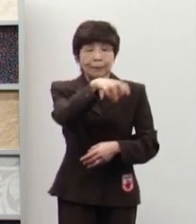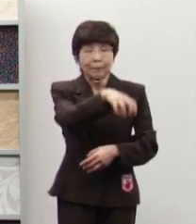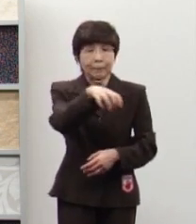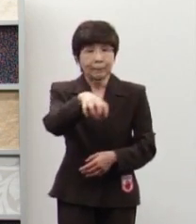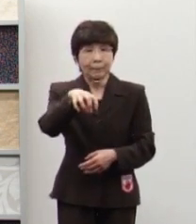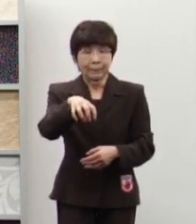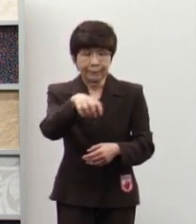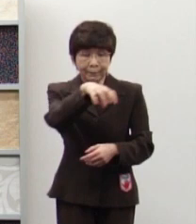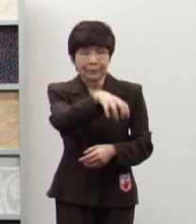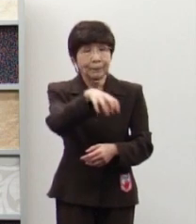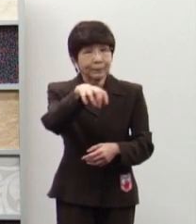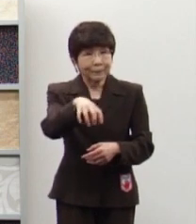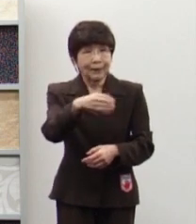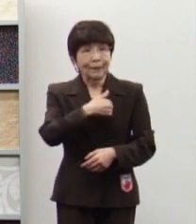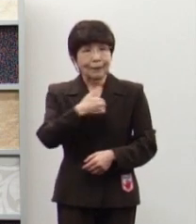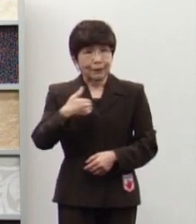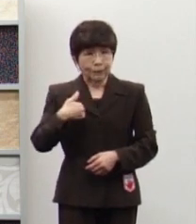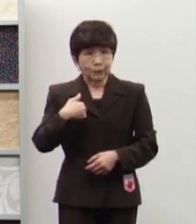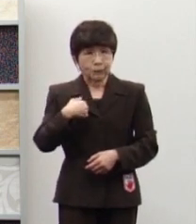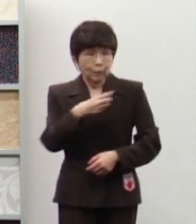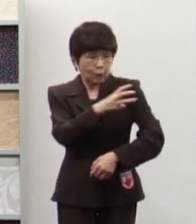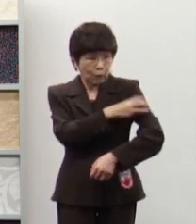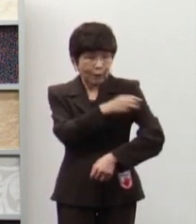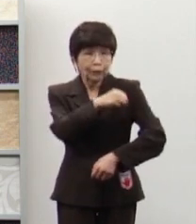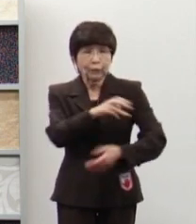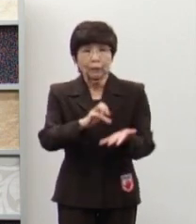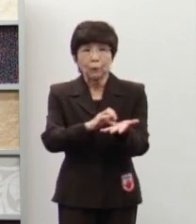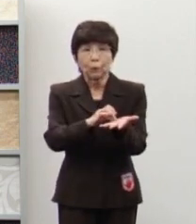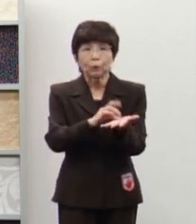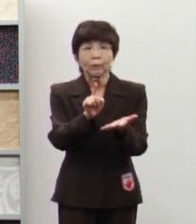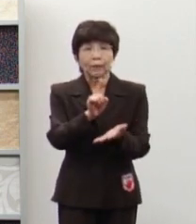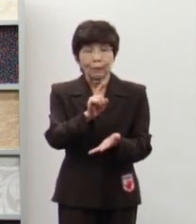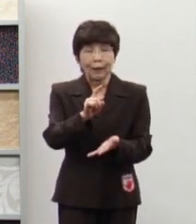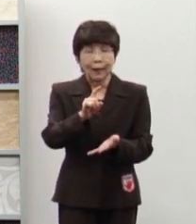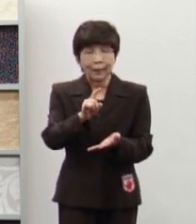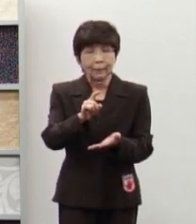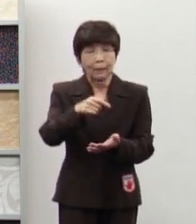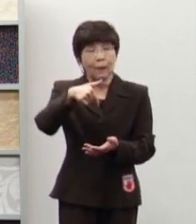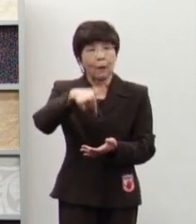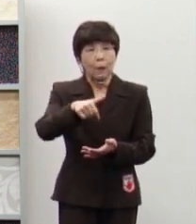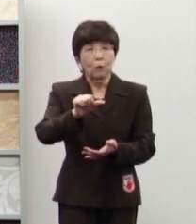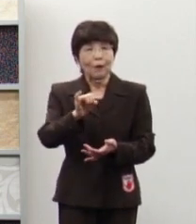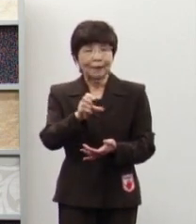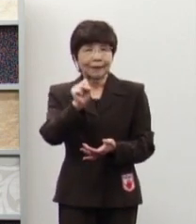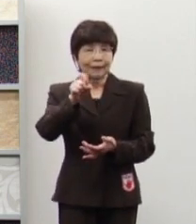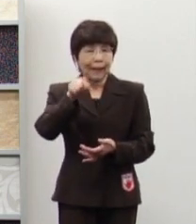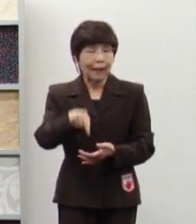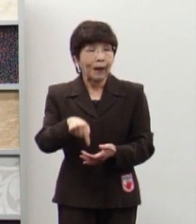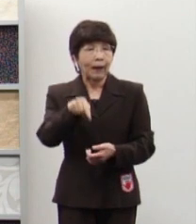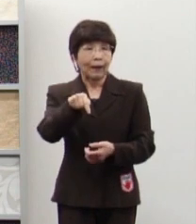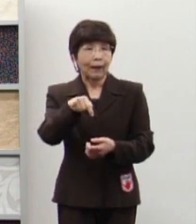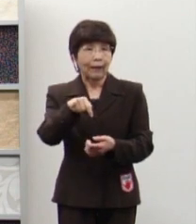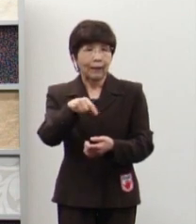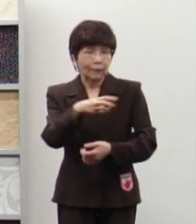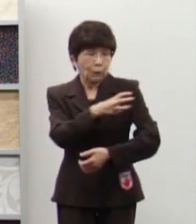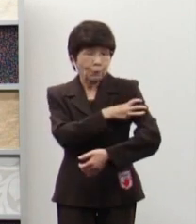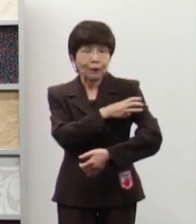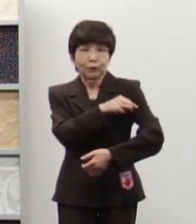提供するワクチンはファイザー社製ワクチンを予定しております。なお、